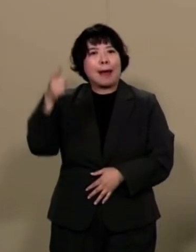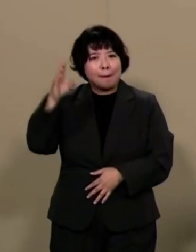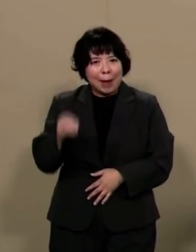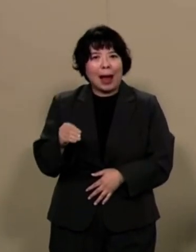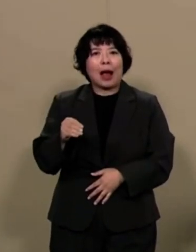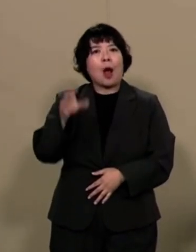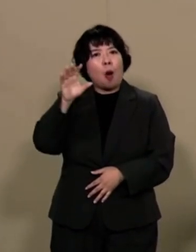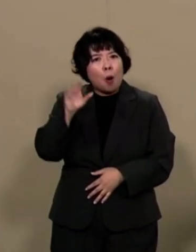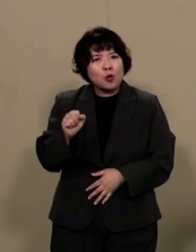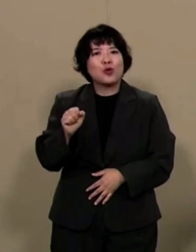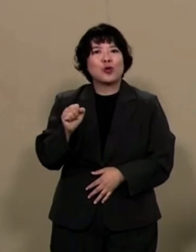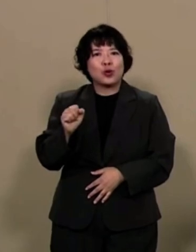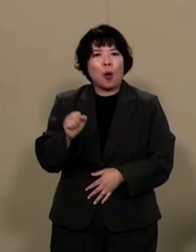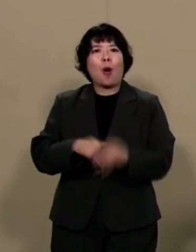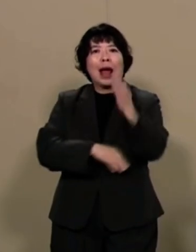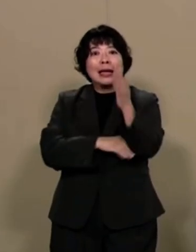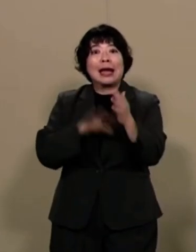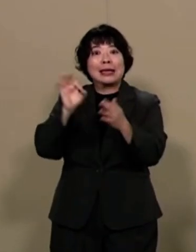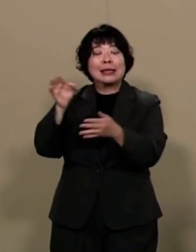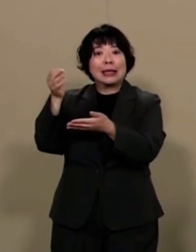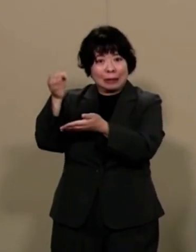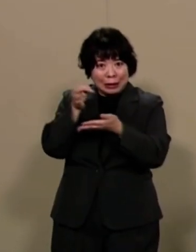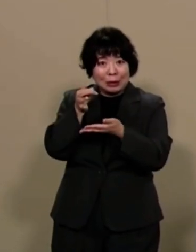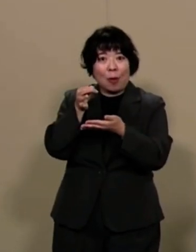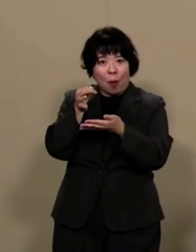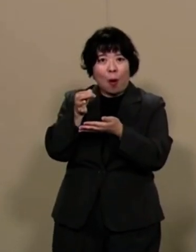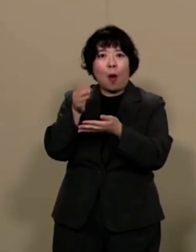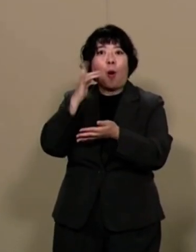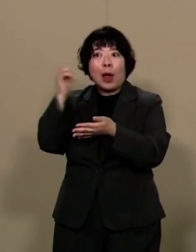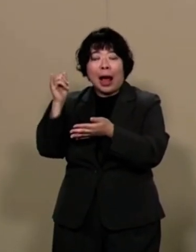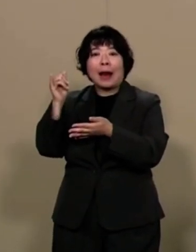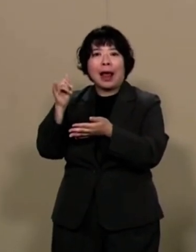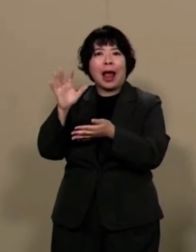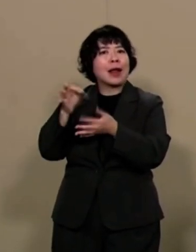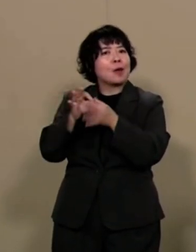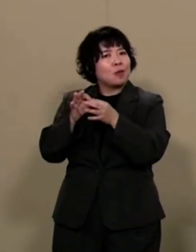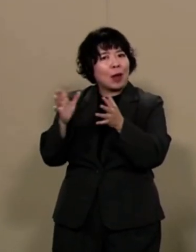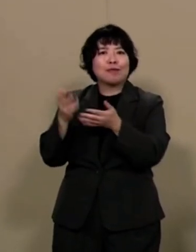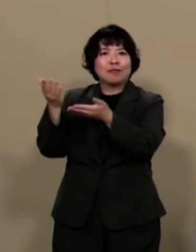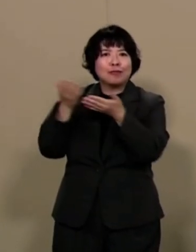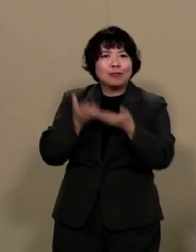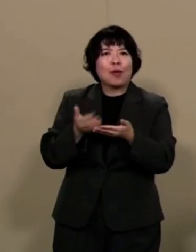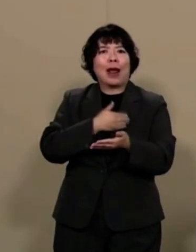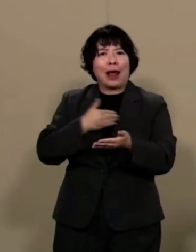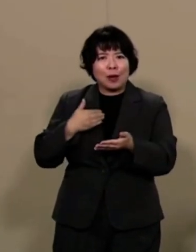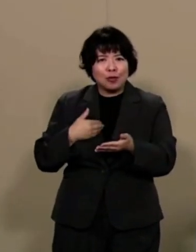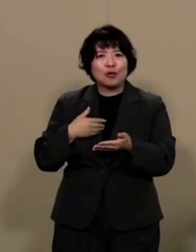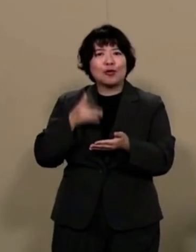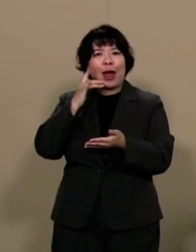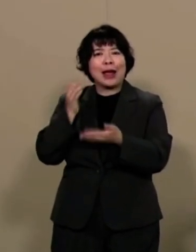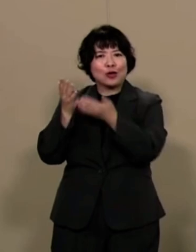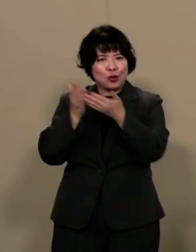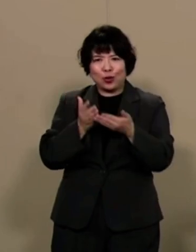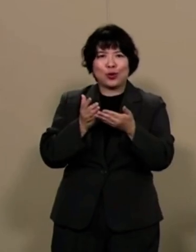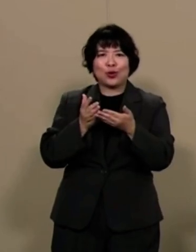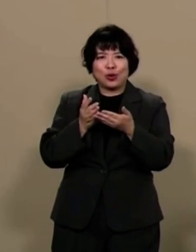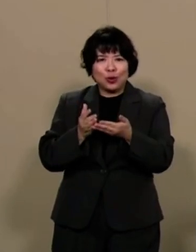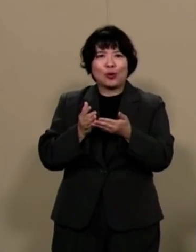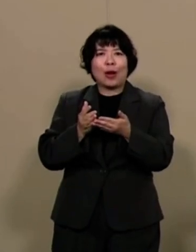の政治資金を非課税で親から引きとのできる国会議員の接収を制限し多様な人